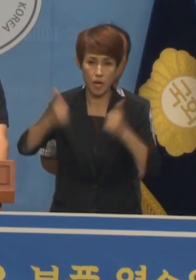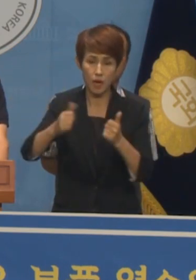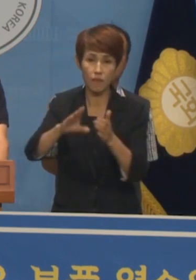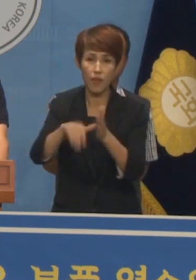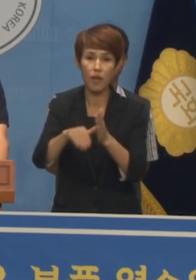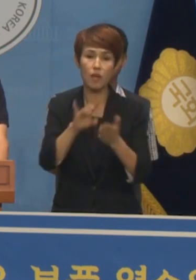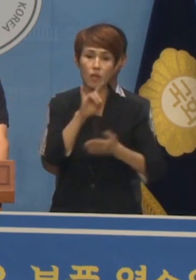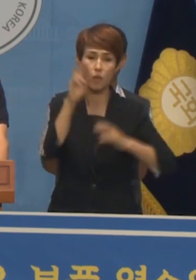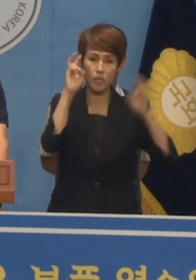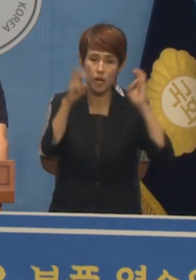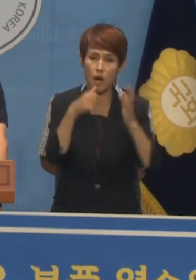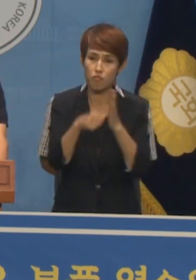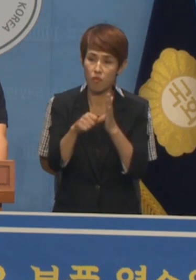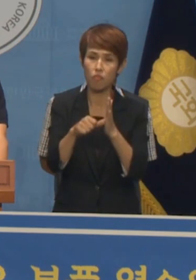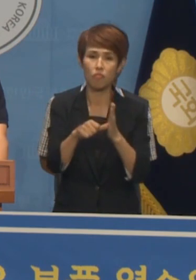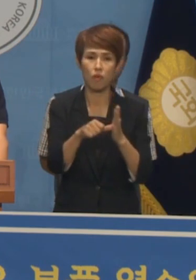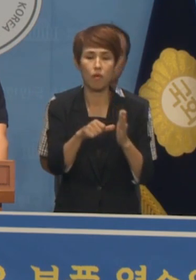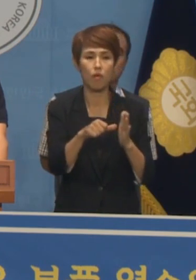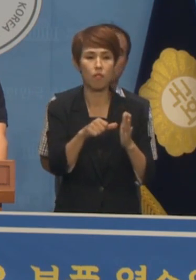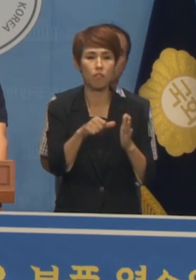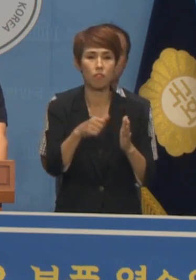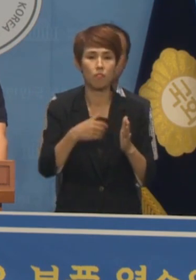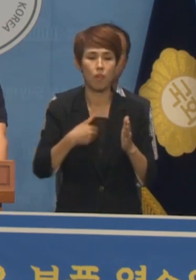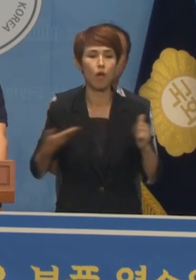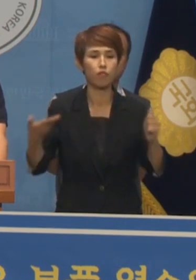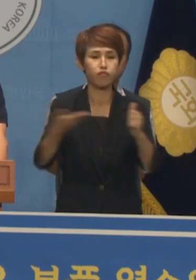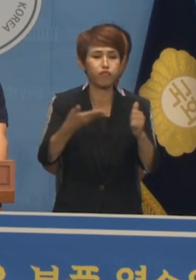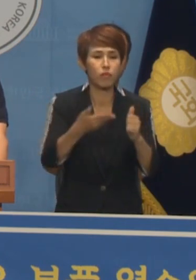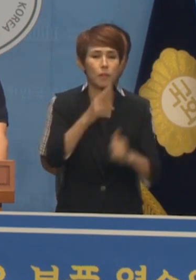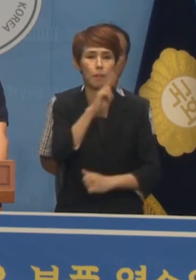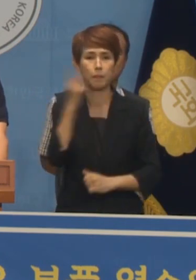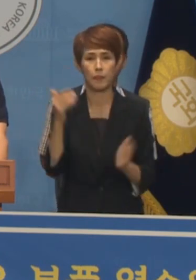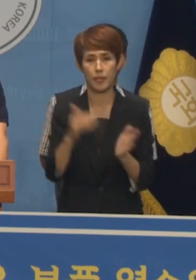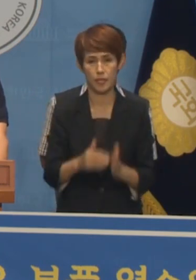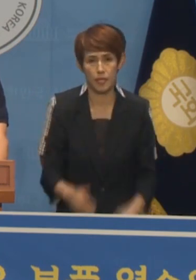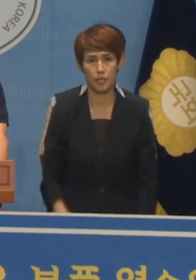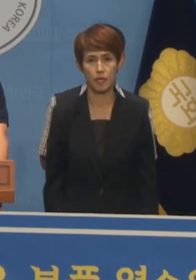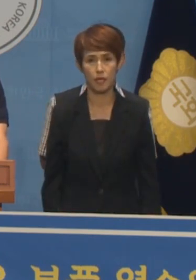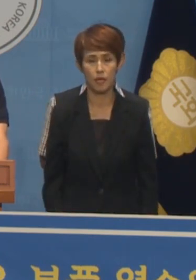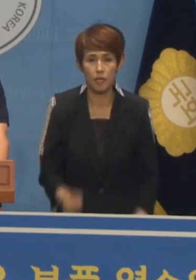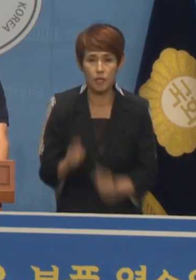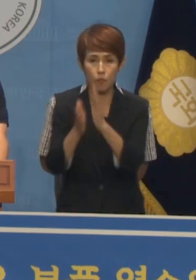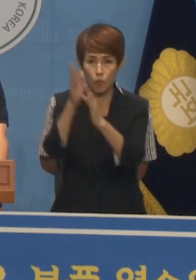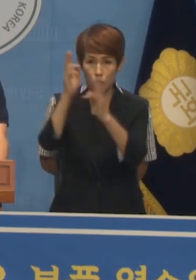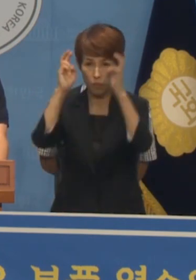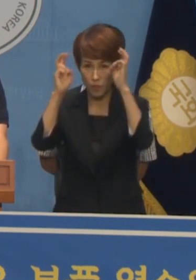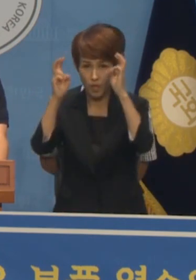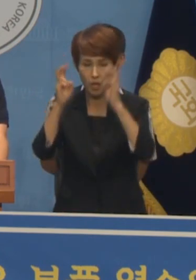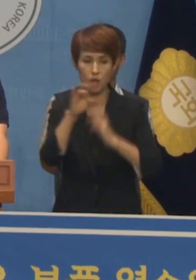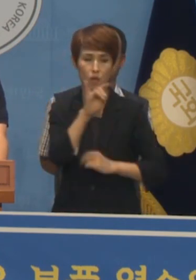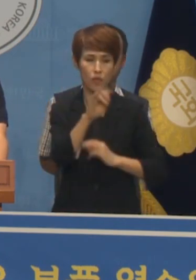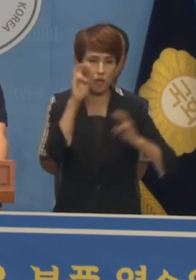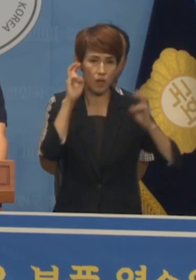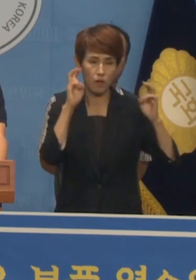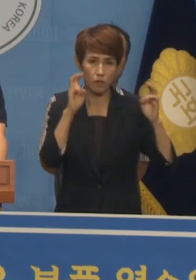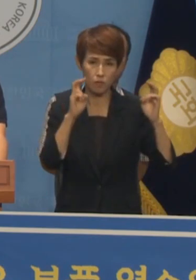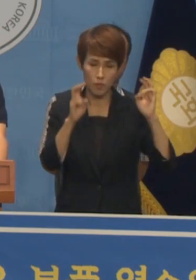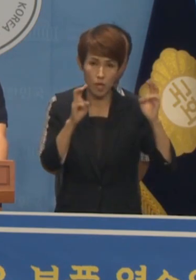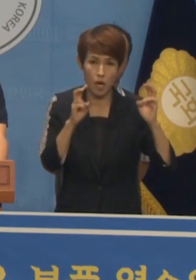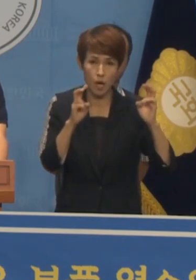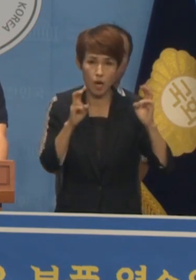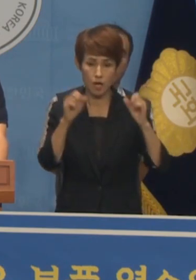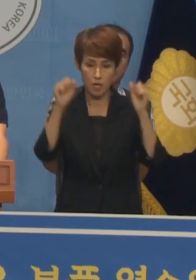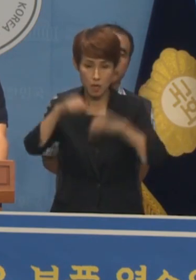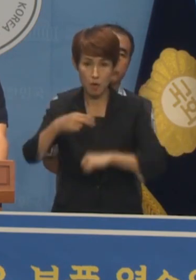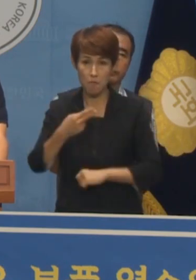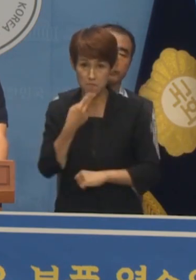요구하는 제품은 계속 공급하겠다고 말을 바꾸었습니다. 말레베어 본사와 현대차와의 교감과 승인 없이는